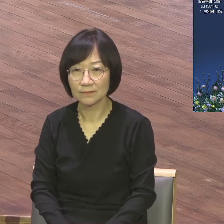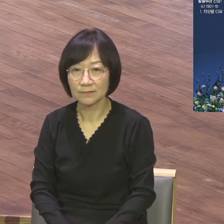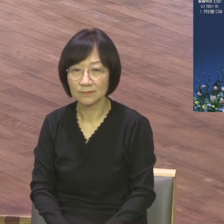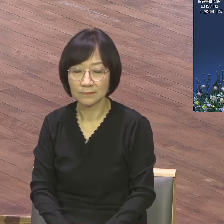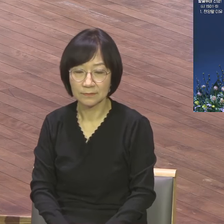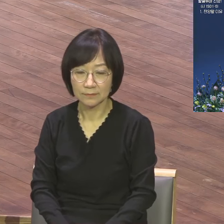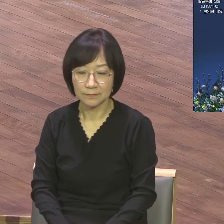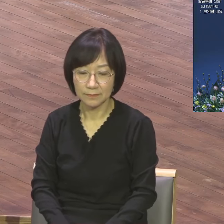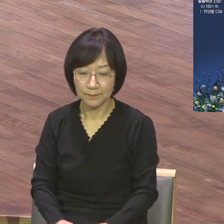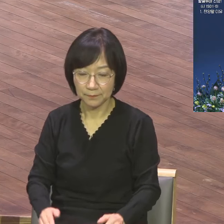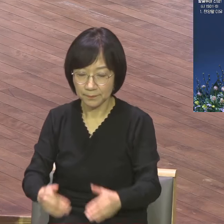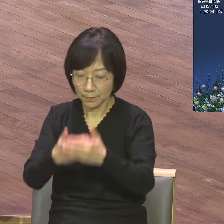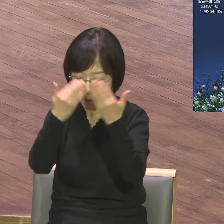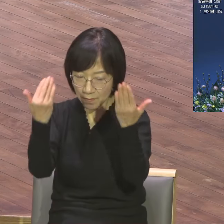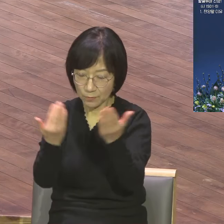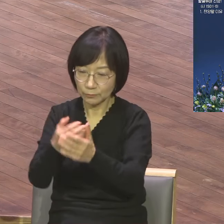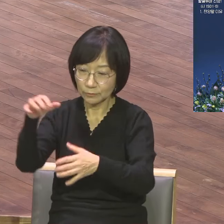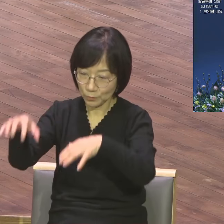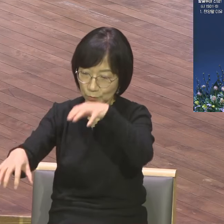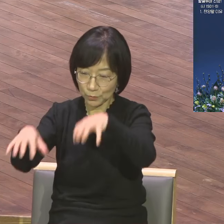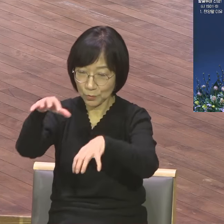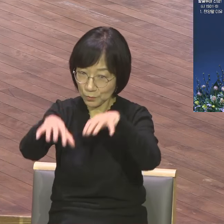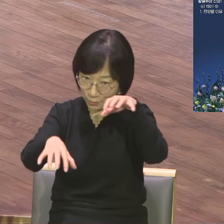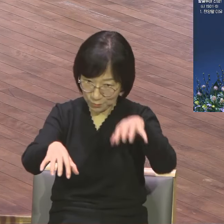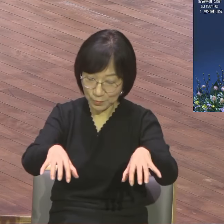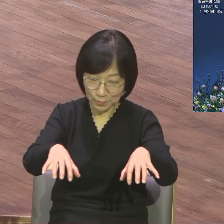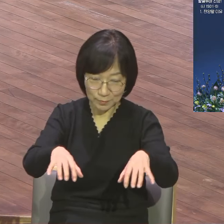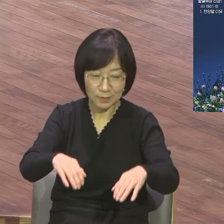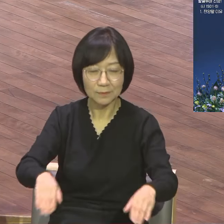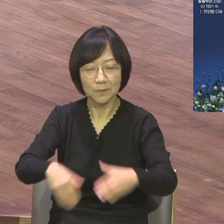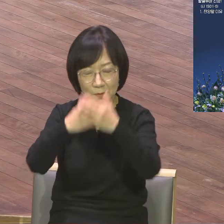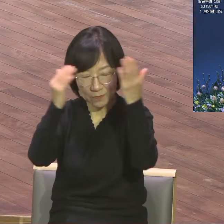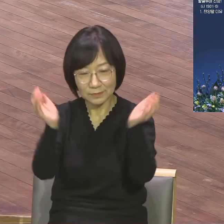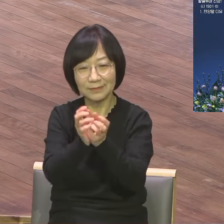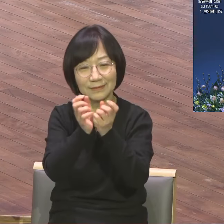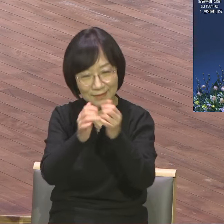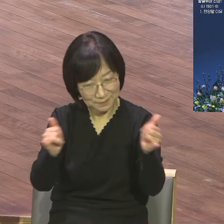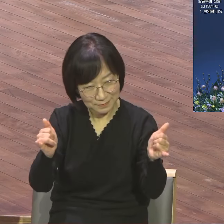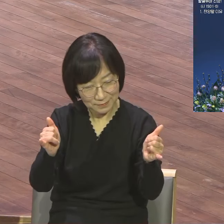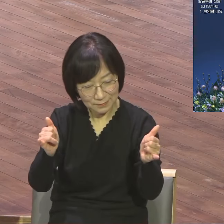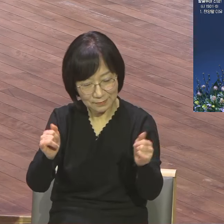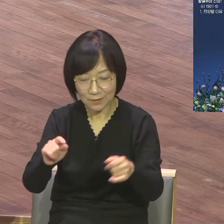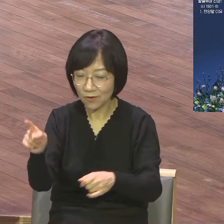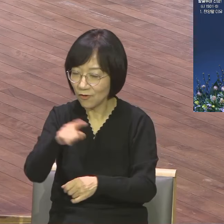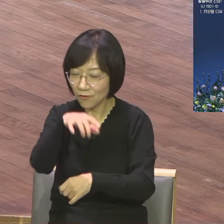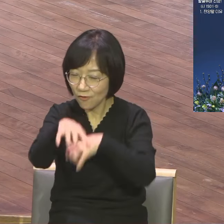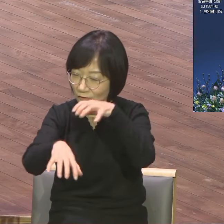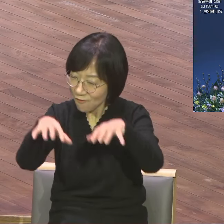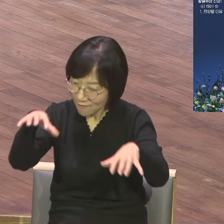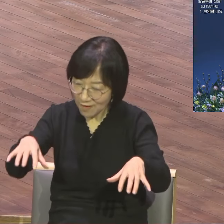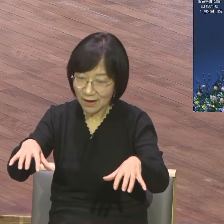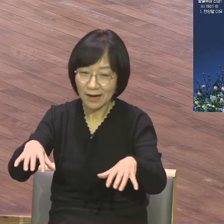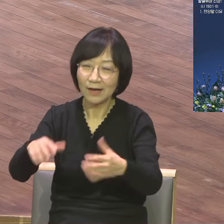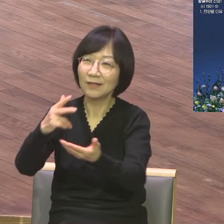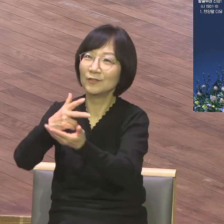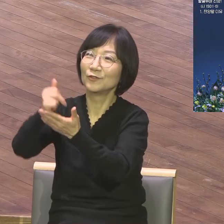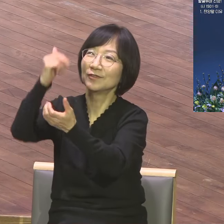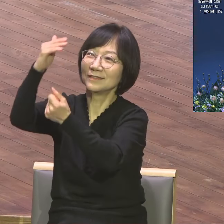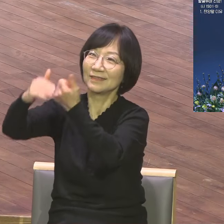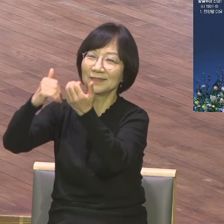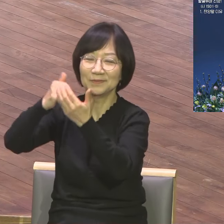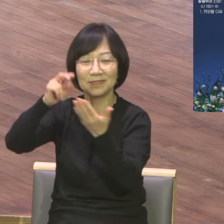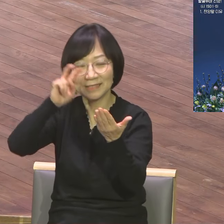모든 장소, 모든 피조물 어디서든지 여호와 하나님을 찬양하라.